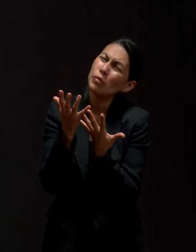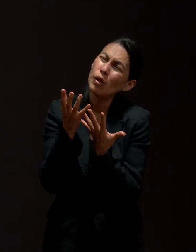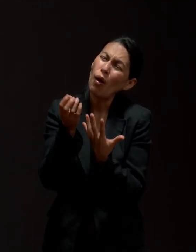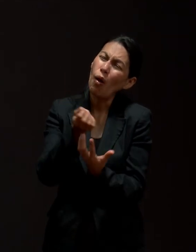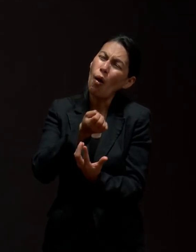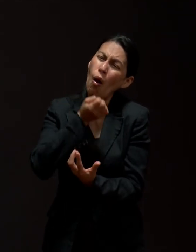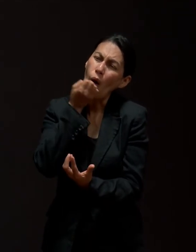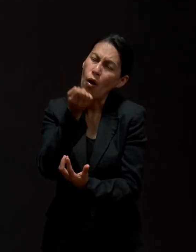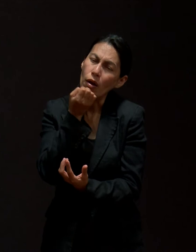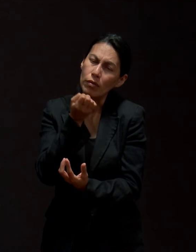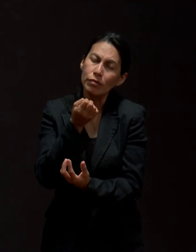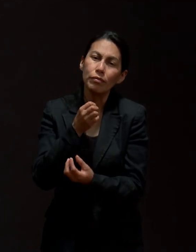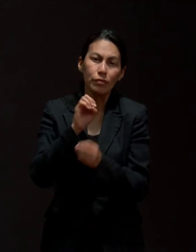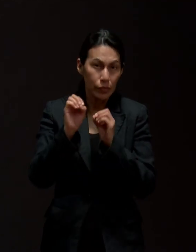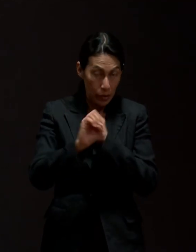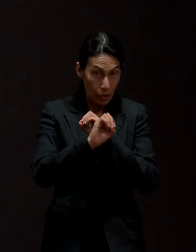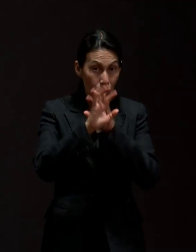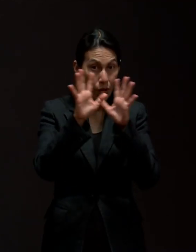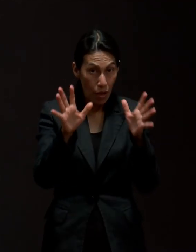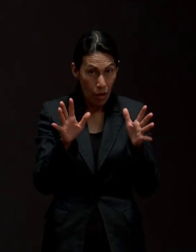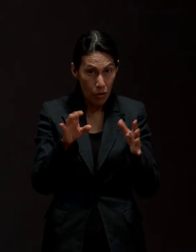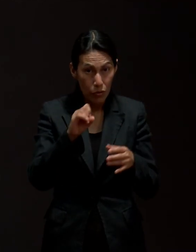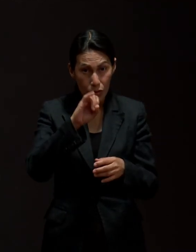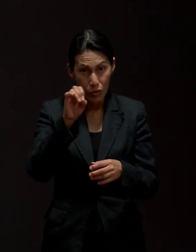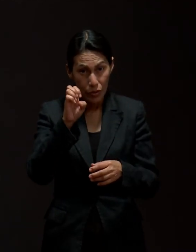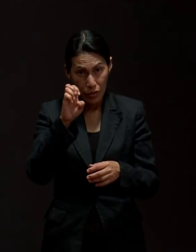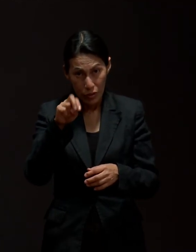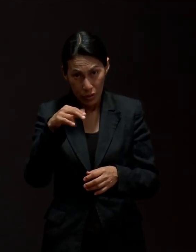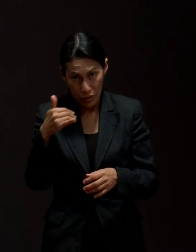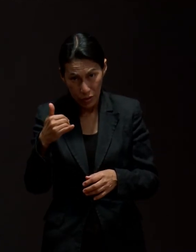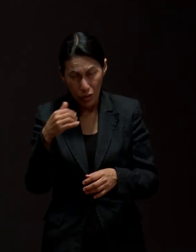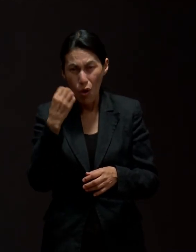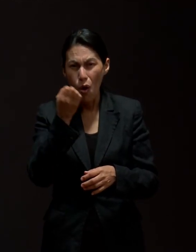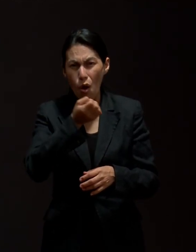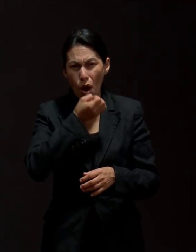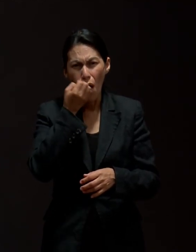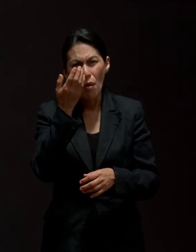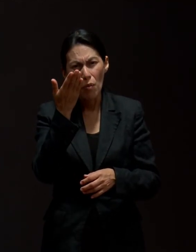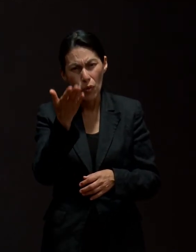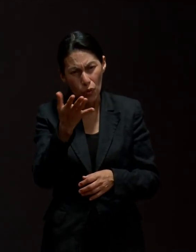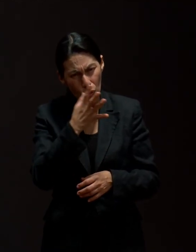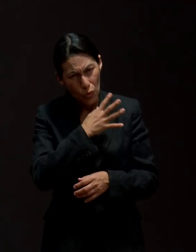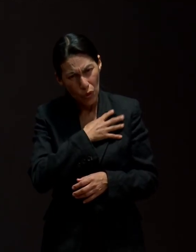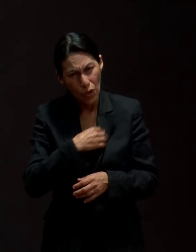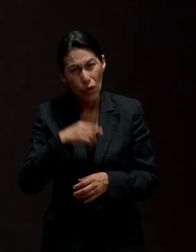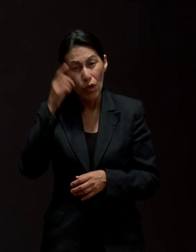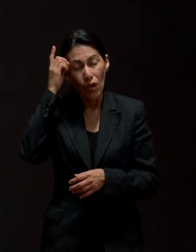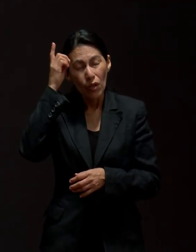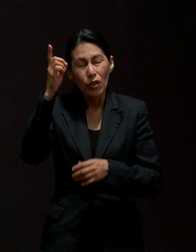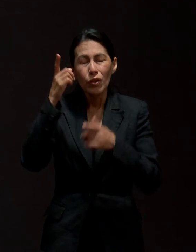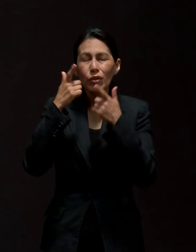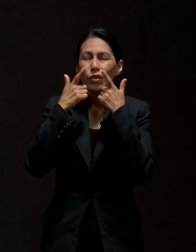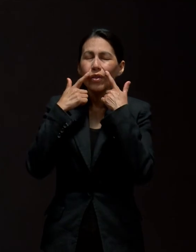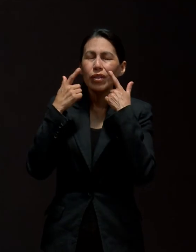Jenny. Estaremos orando por tu hijo para que Dios manifieste su gracia